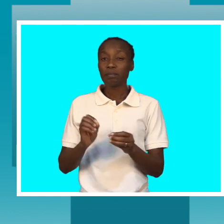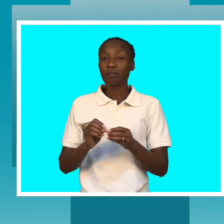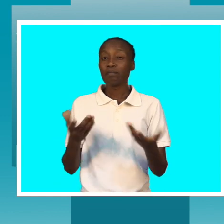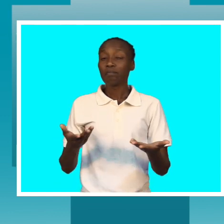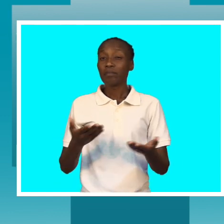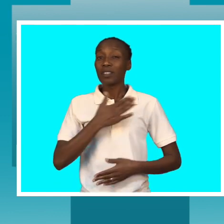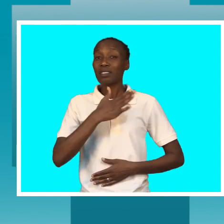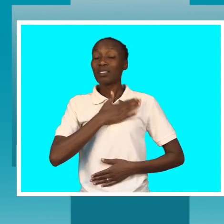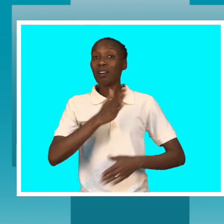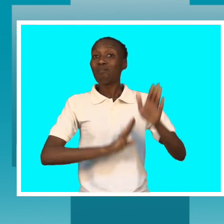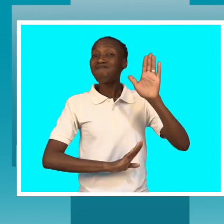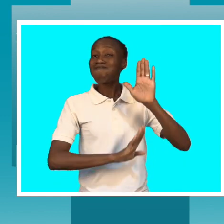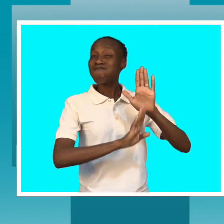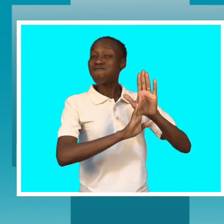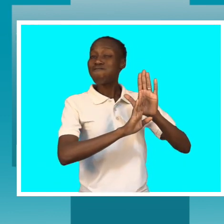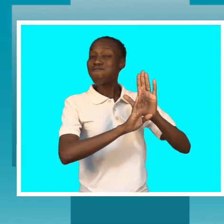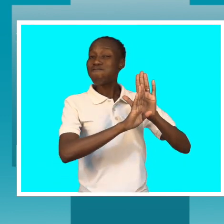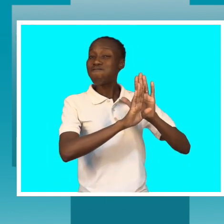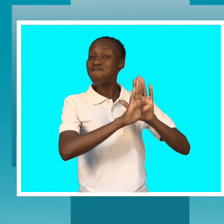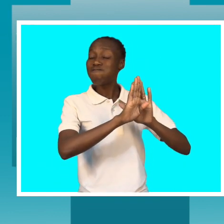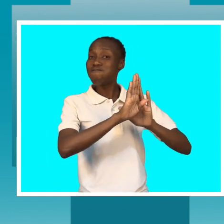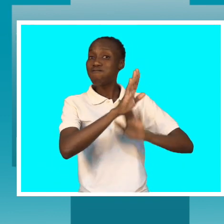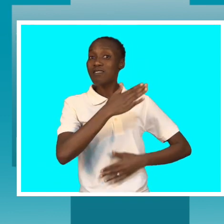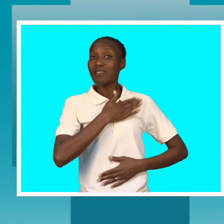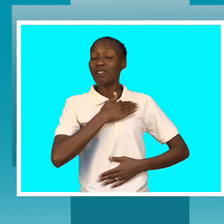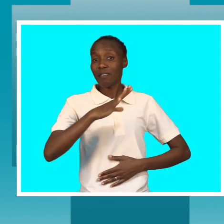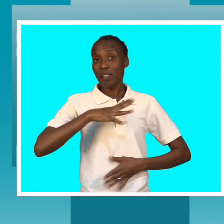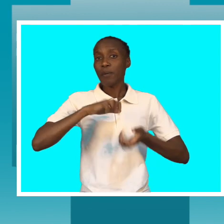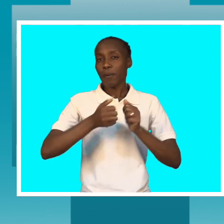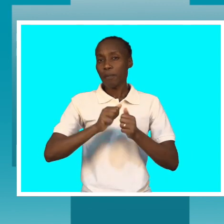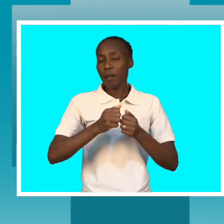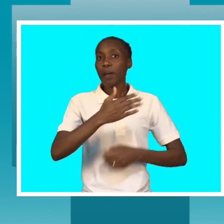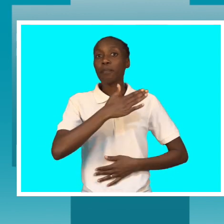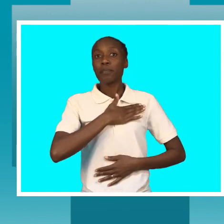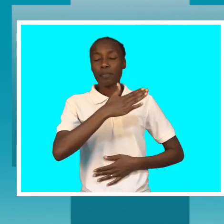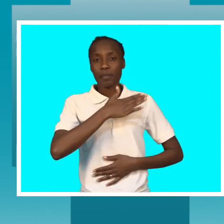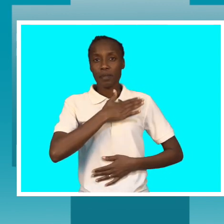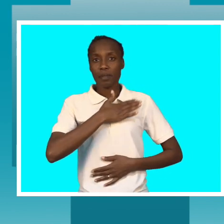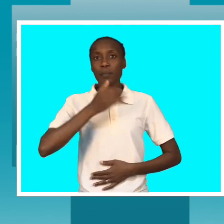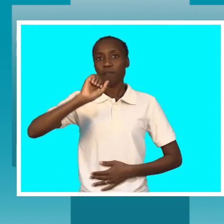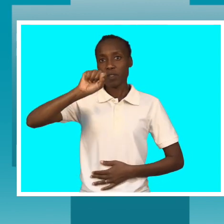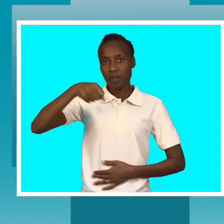pessoa. Eu não sabe nada. Sou eu para a tensão já